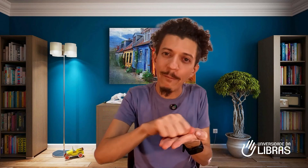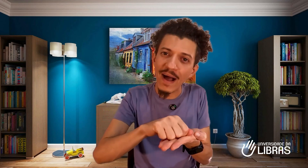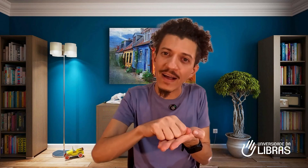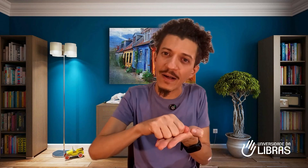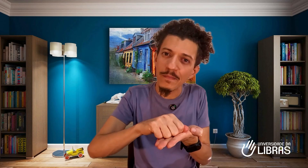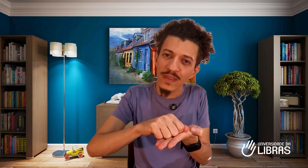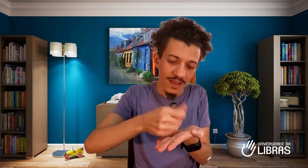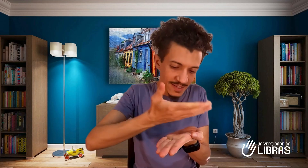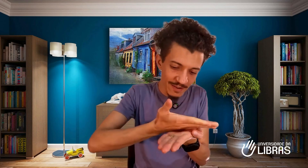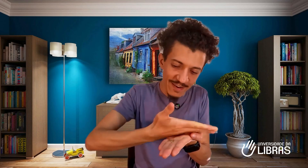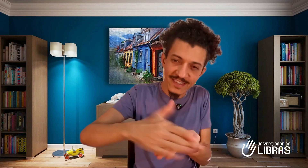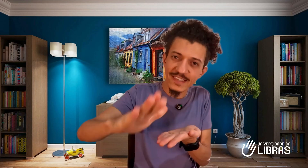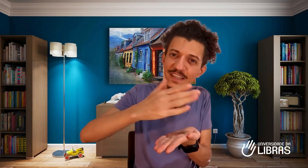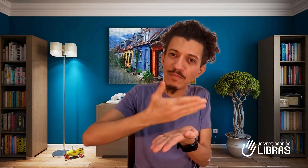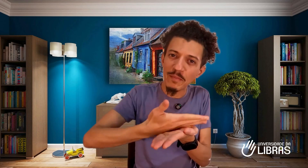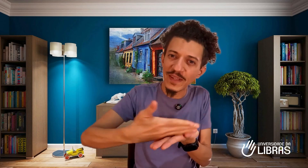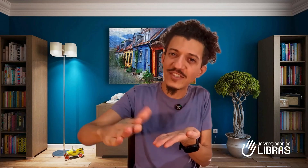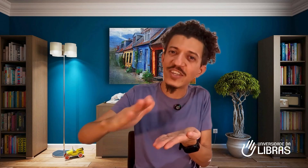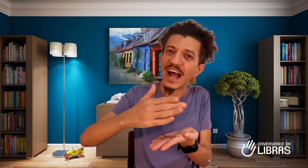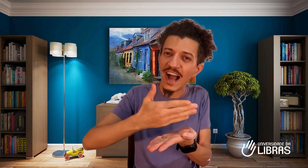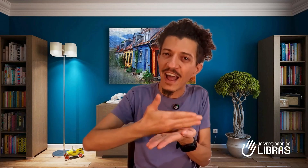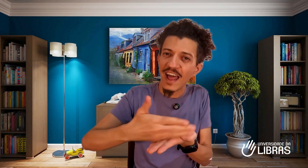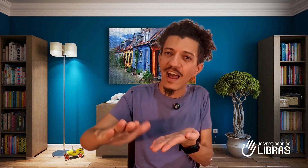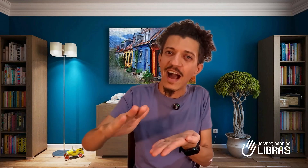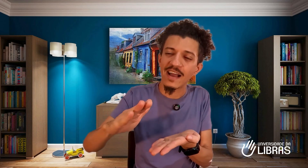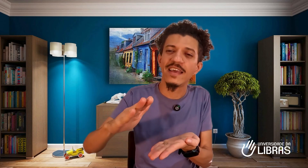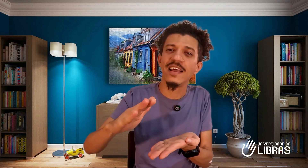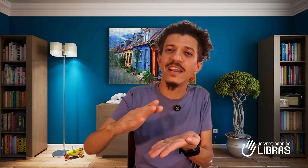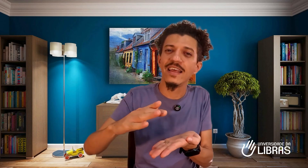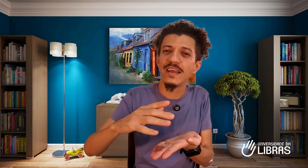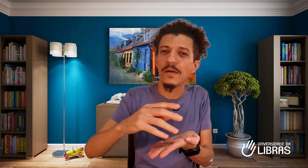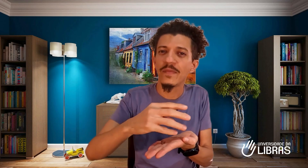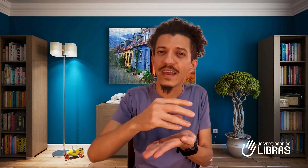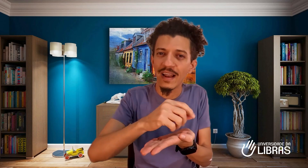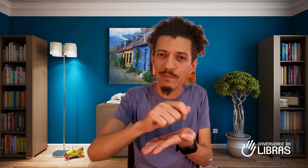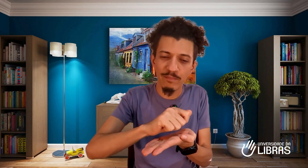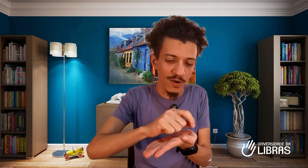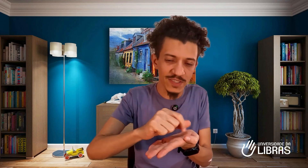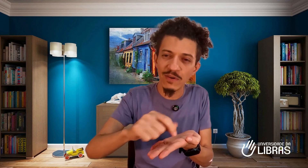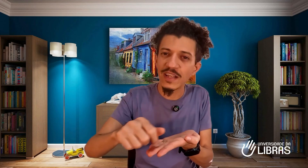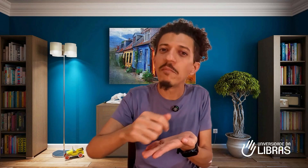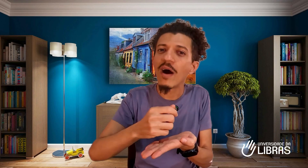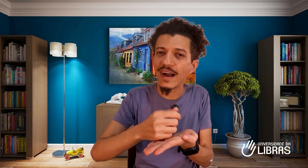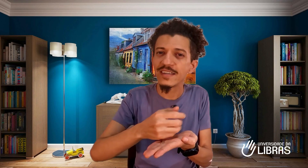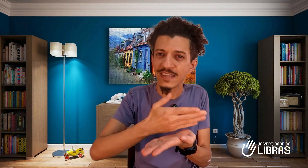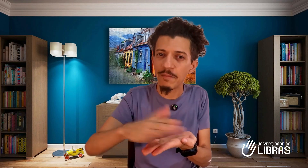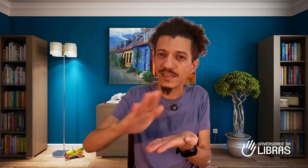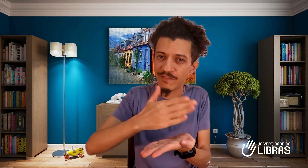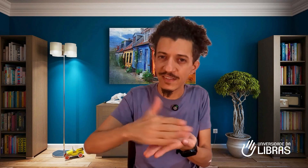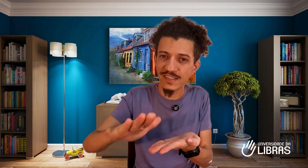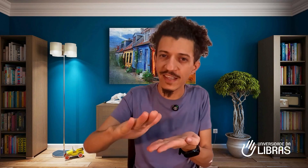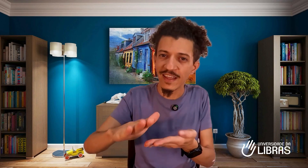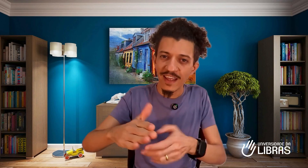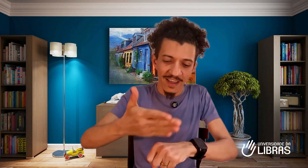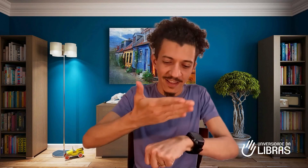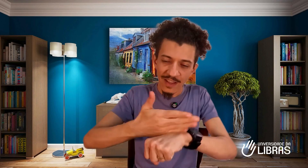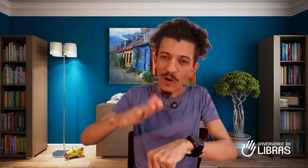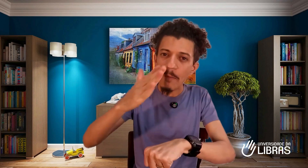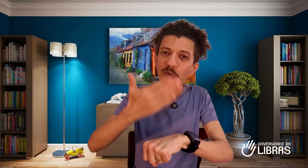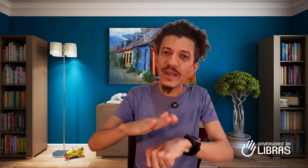apaga, e você faz assim para poder tirar aquele pozinho ali da borracha, sabe? Que você faz assim. Então, é por isso que o